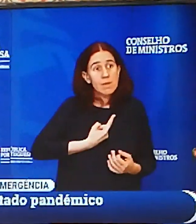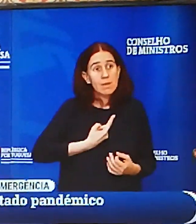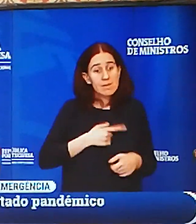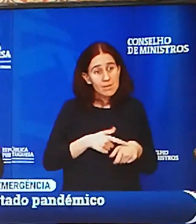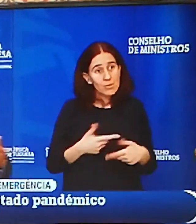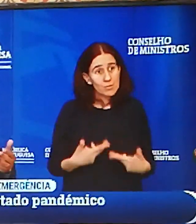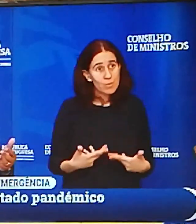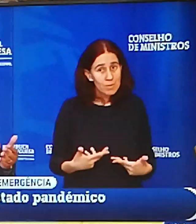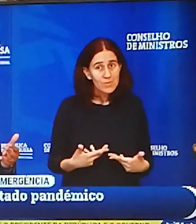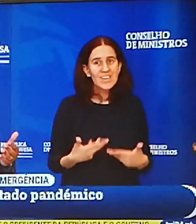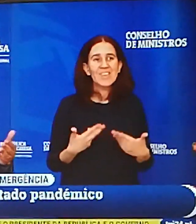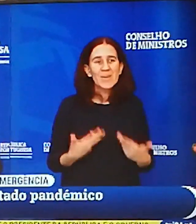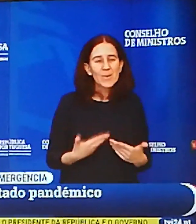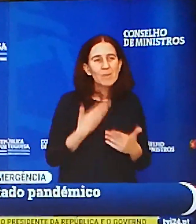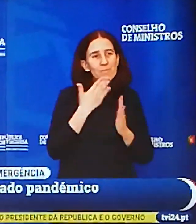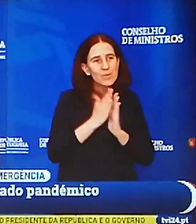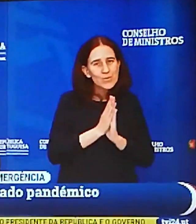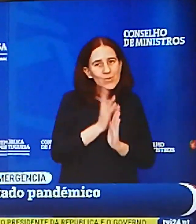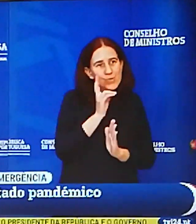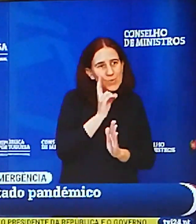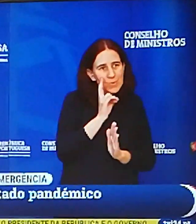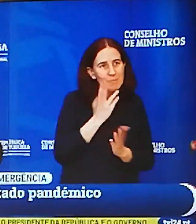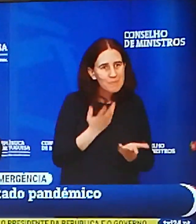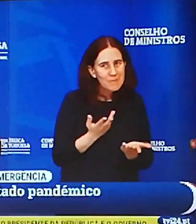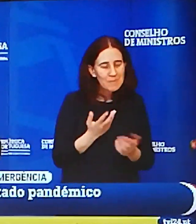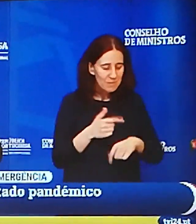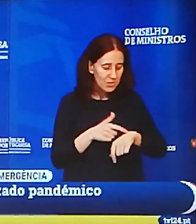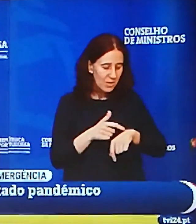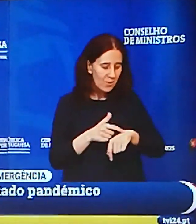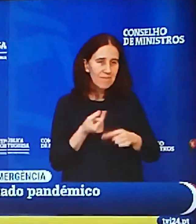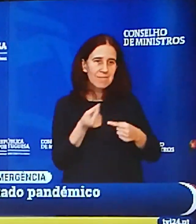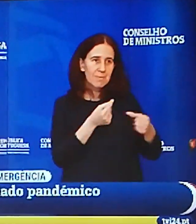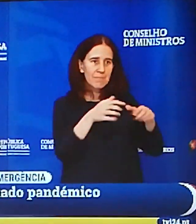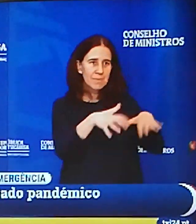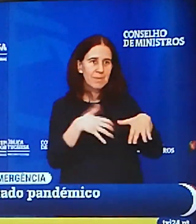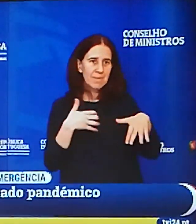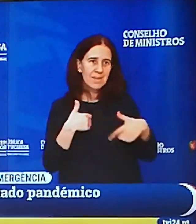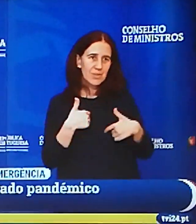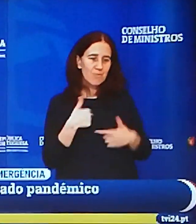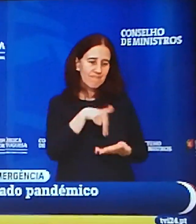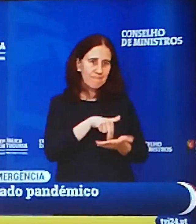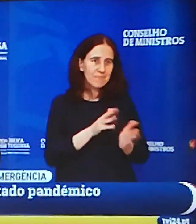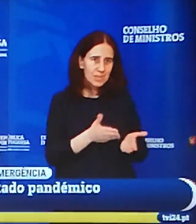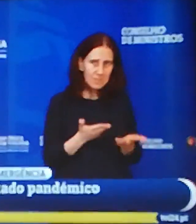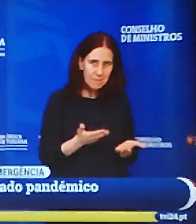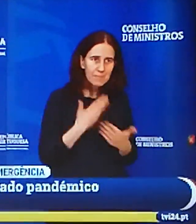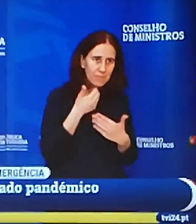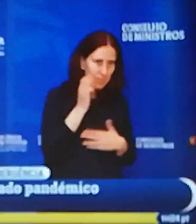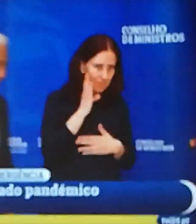neste momento. E agora eu peço desculpas, mas está na hora do debate parlamentar e eu tenho que lá estar. Está bem? Boa tarde.